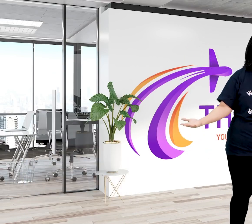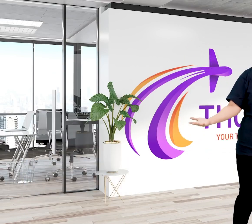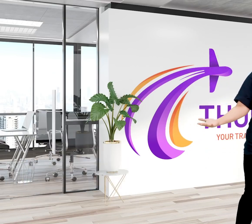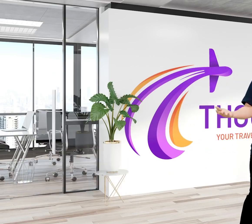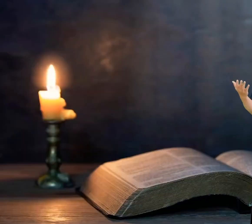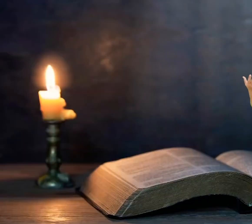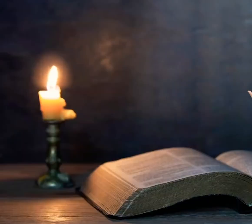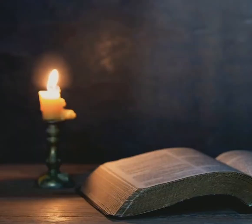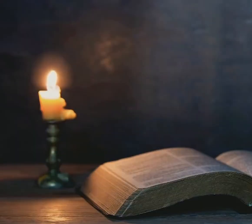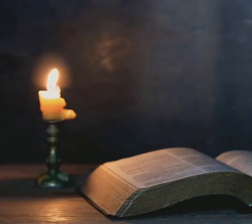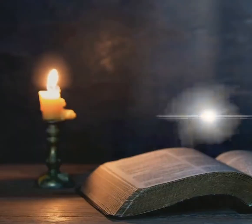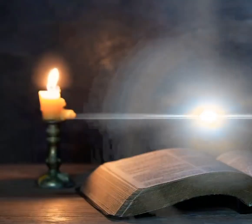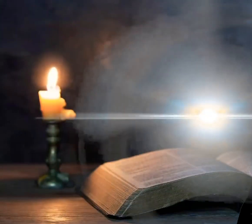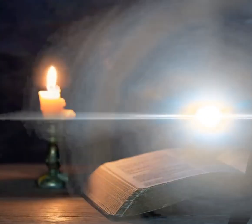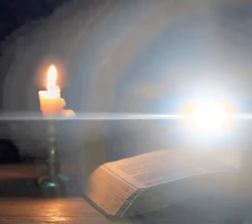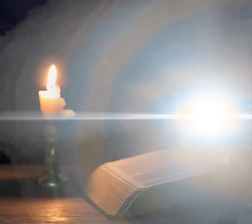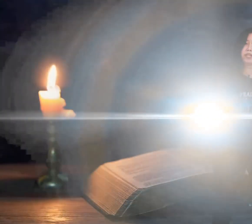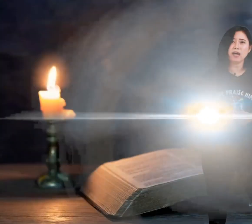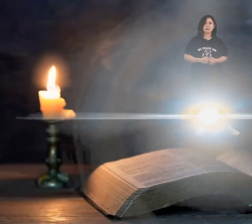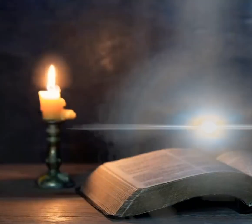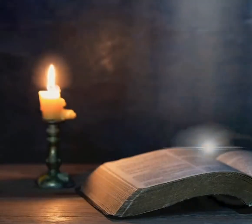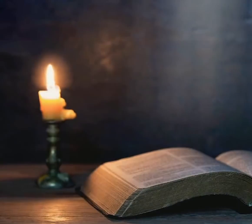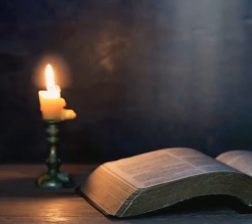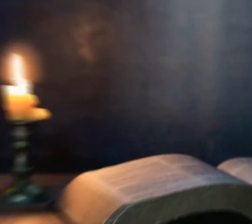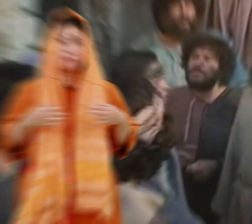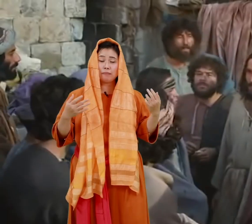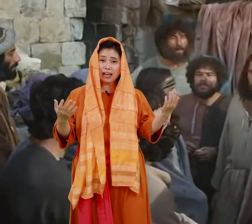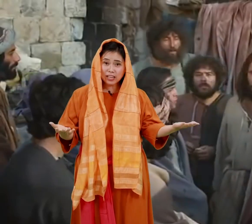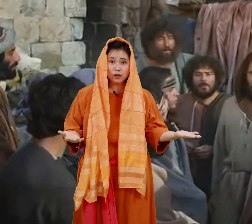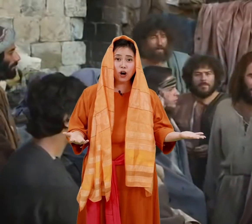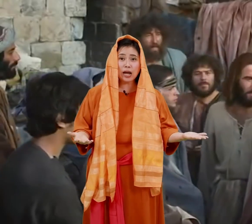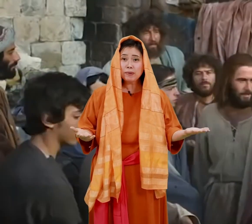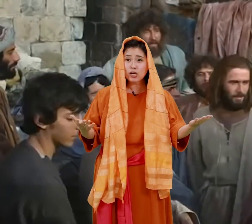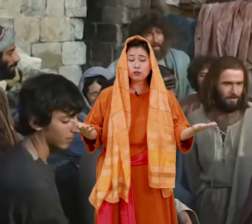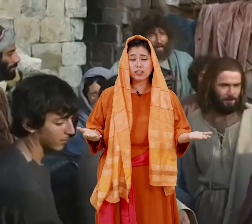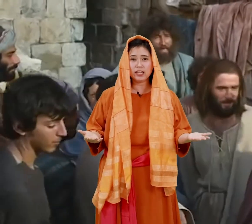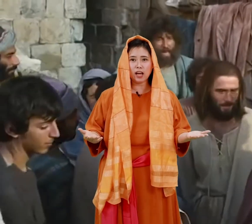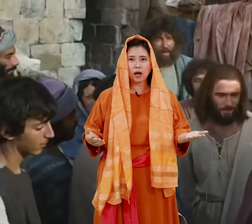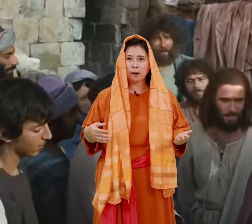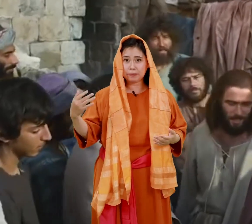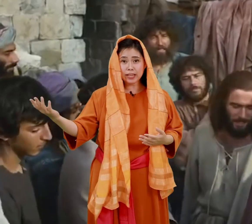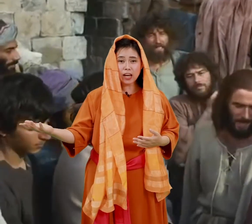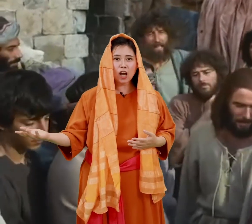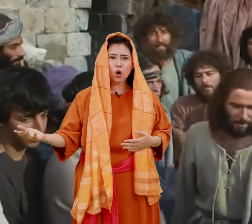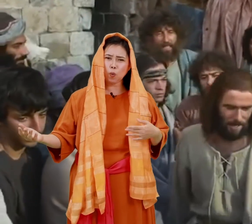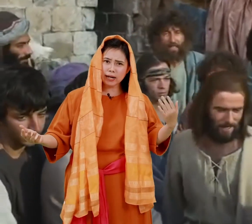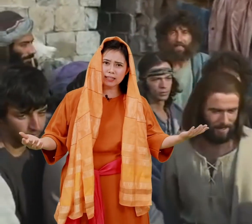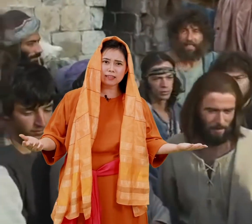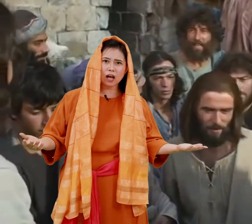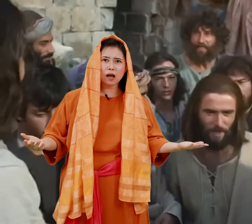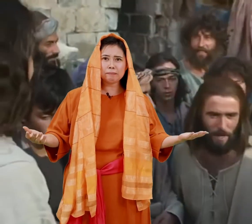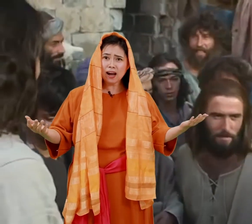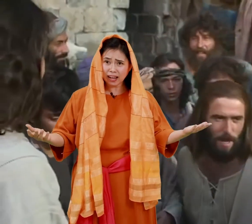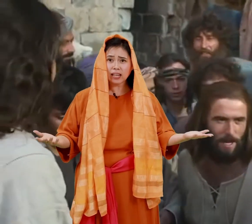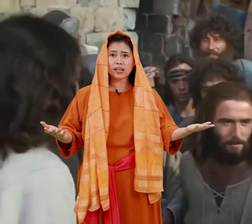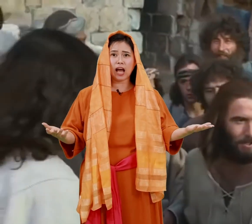Yesus lakukan sewaktu ia berada di dunia. Banyak orang mengikuti dia, pria,